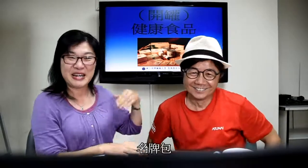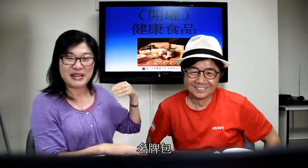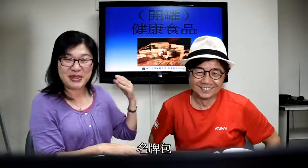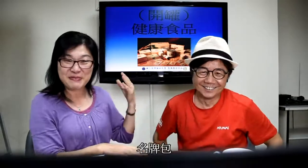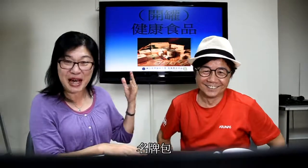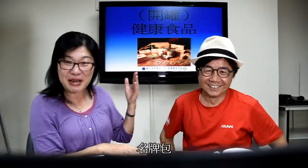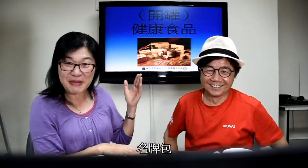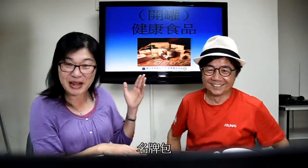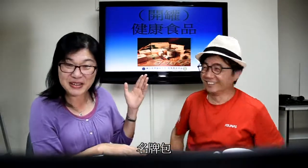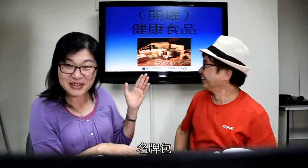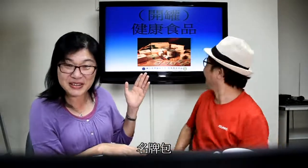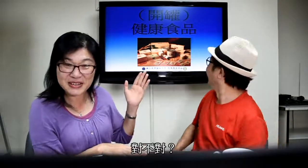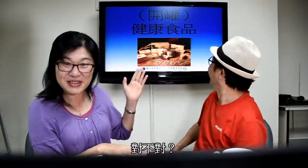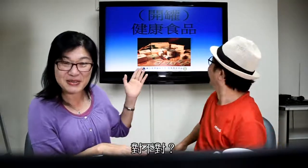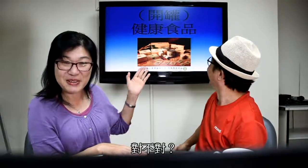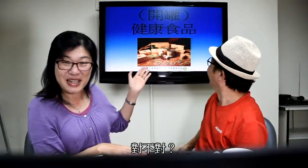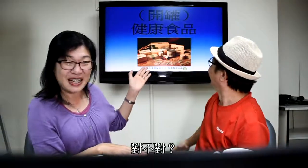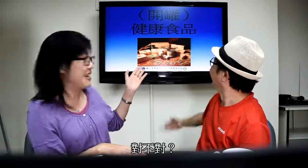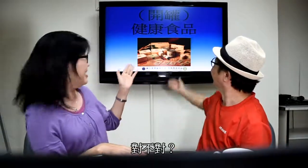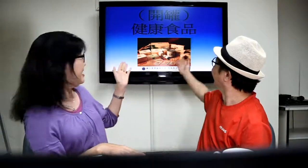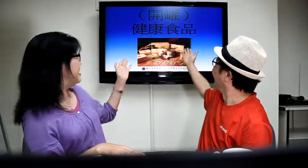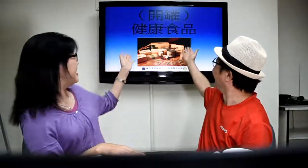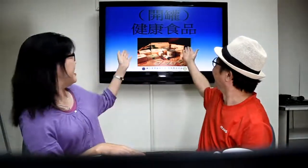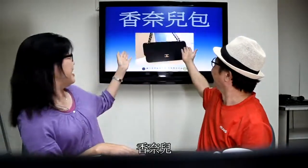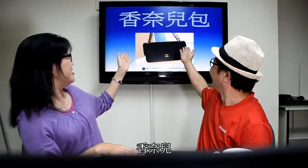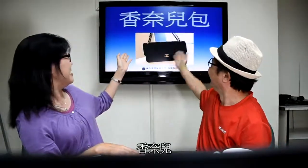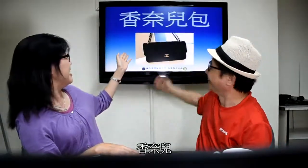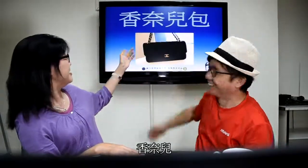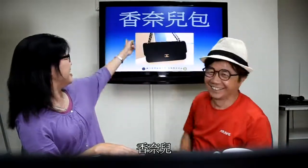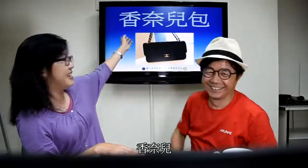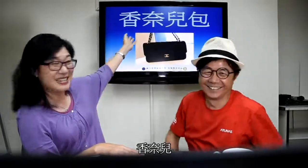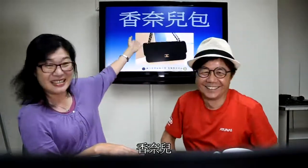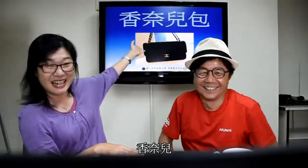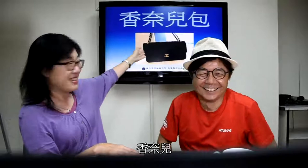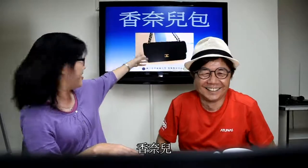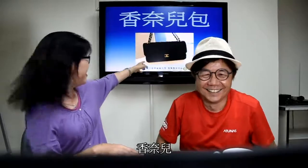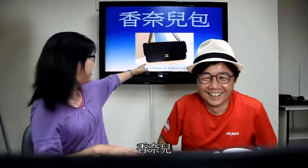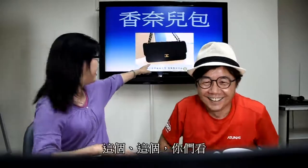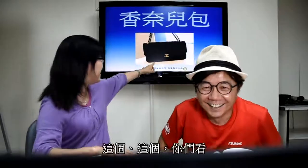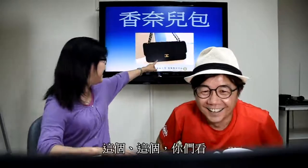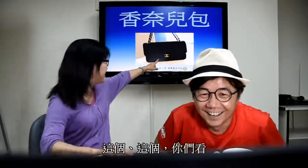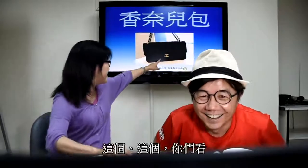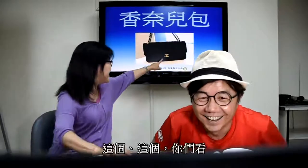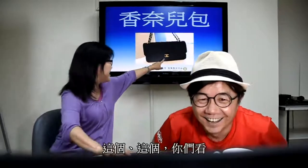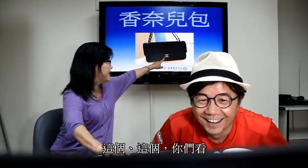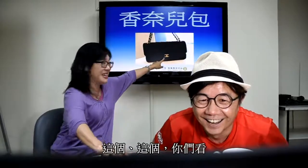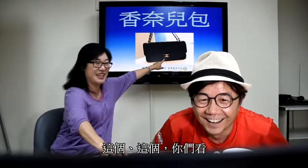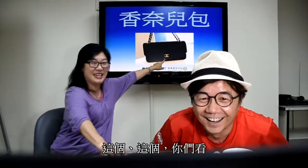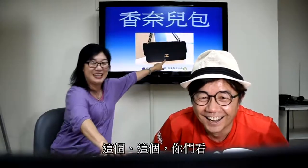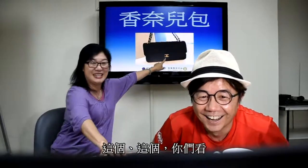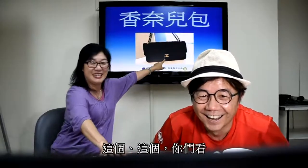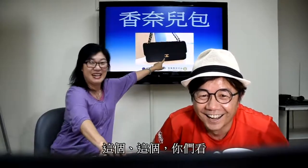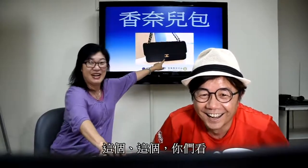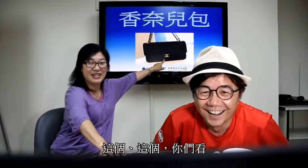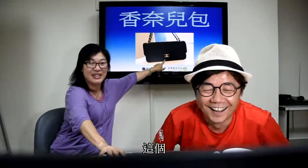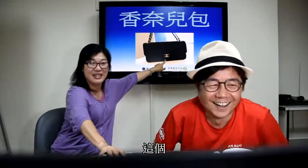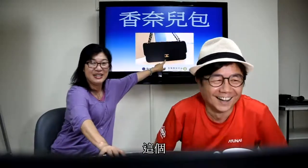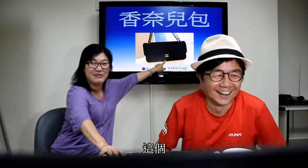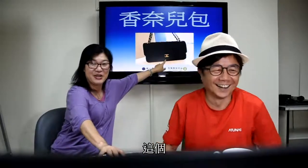名牌包，对不对？哎，香奈儿，这个，来看，包好